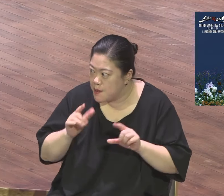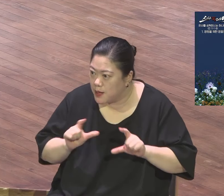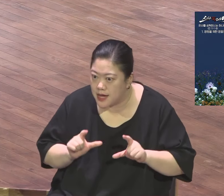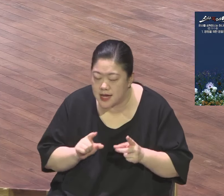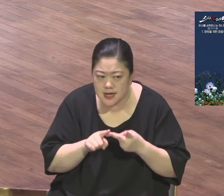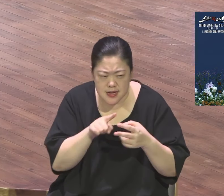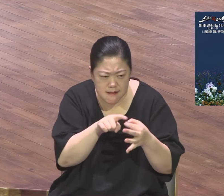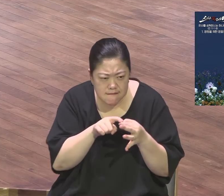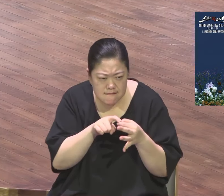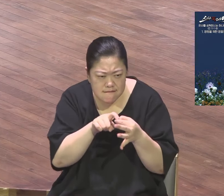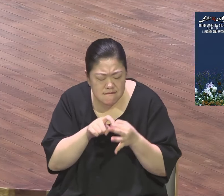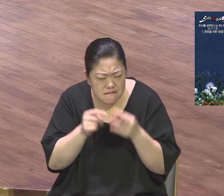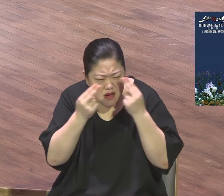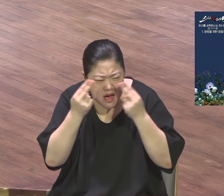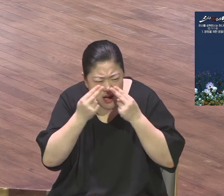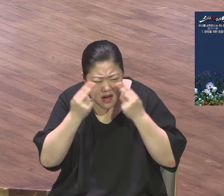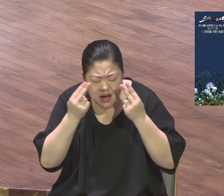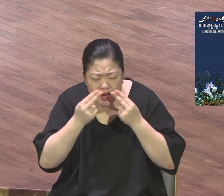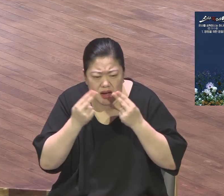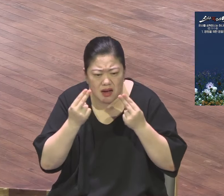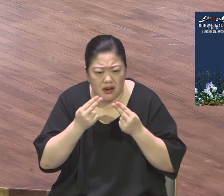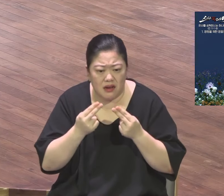혼자만 살겠다는 이 눈에서 이제는